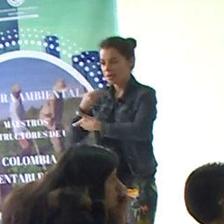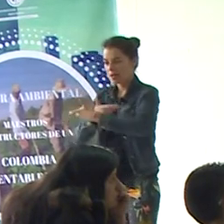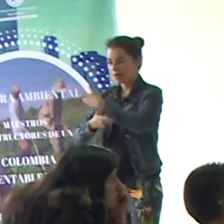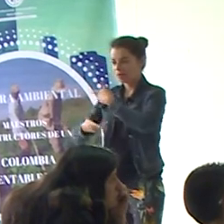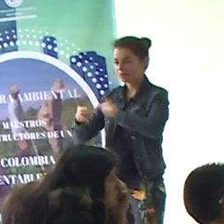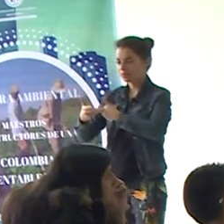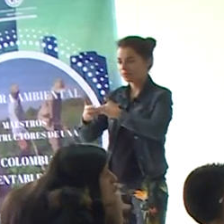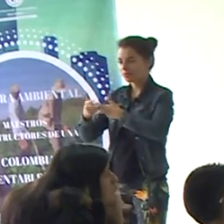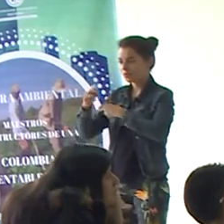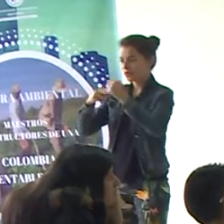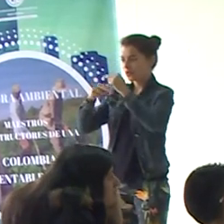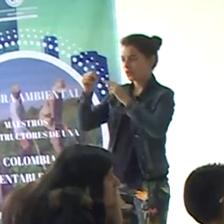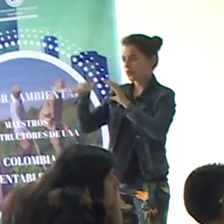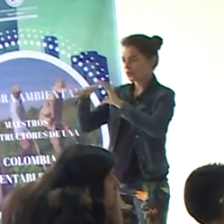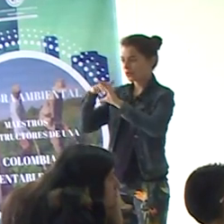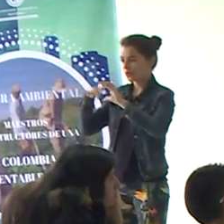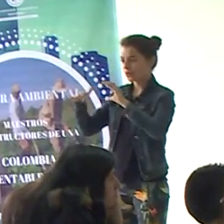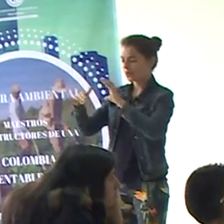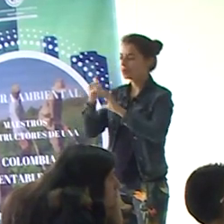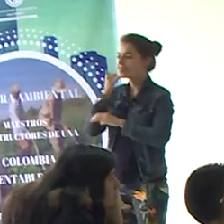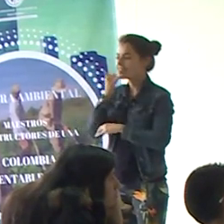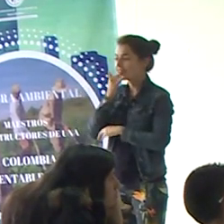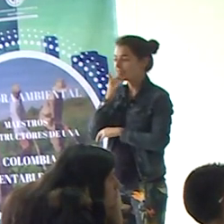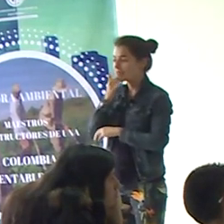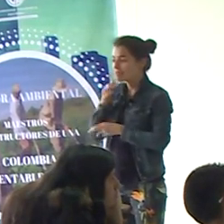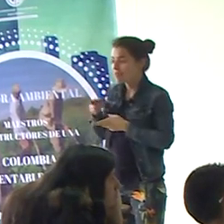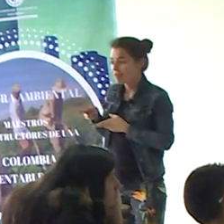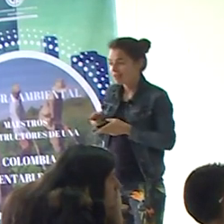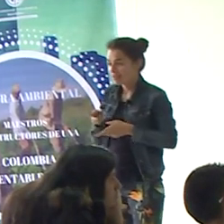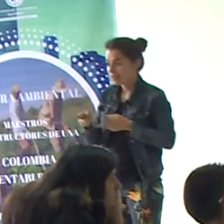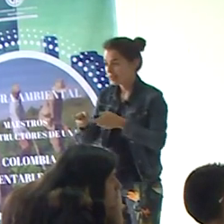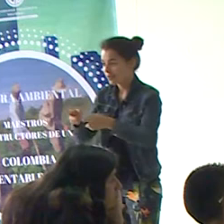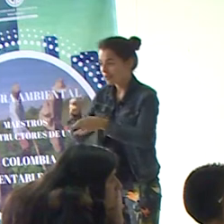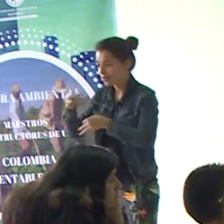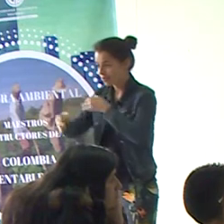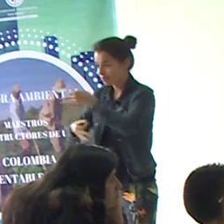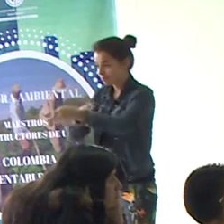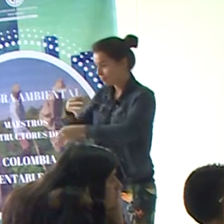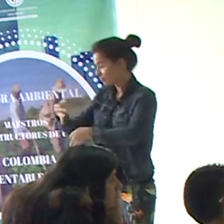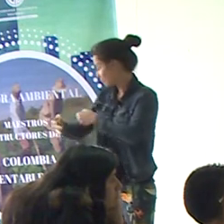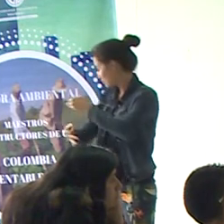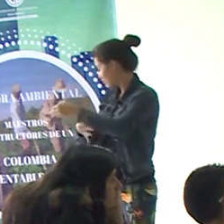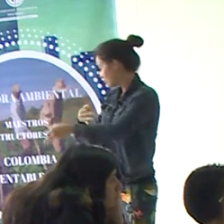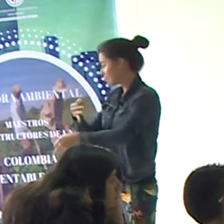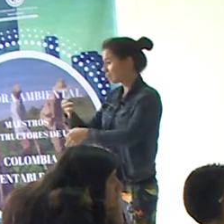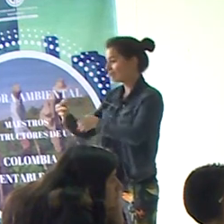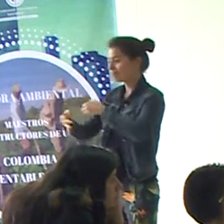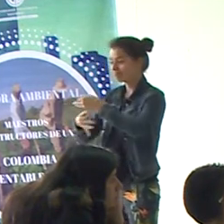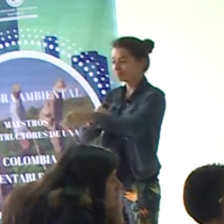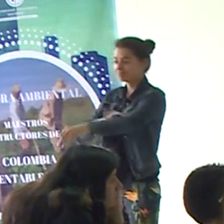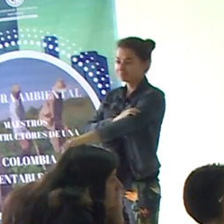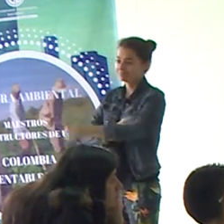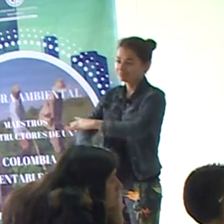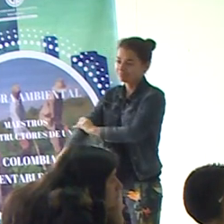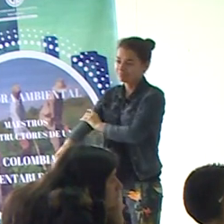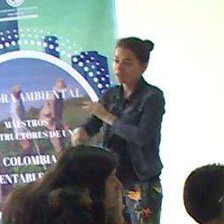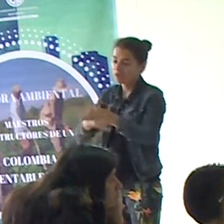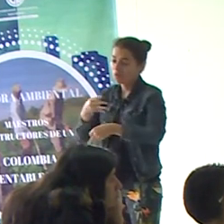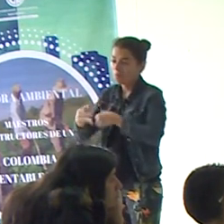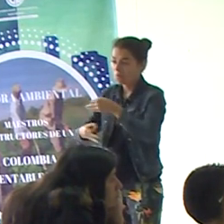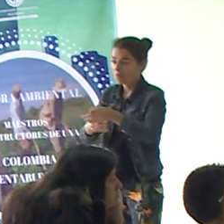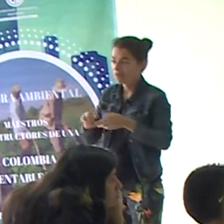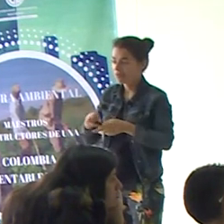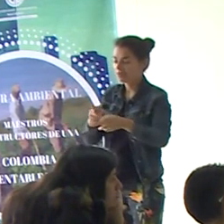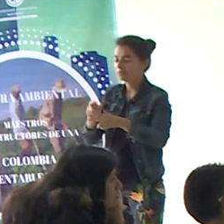no solamente pasa por ir a cuidar el río por ir a cuidar el ave por ir a cuidar un territorio sino que tiene que